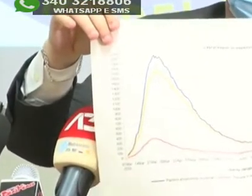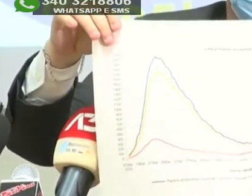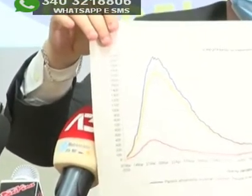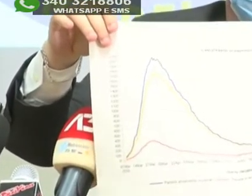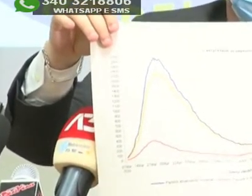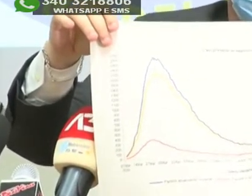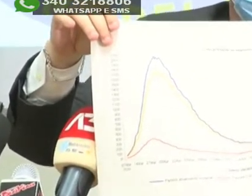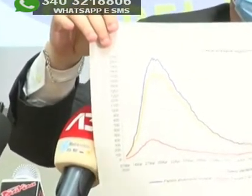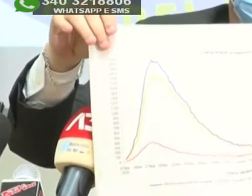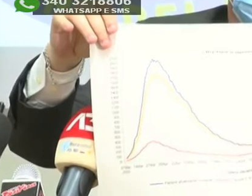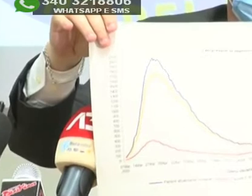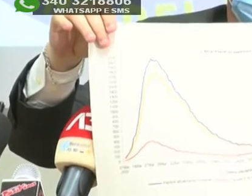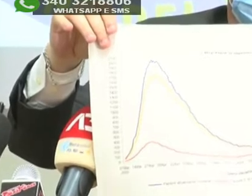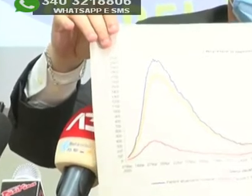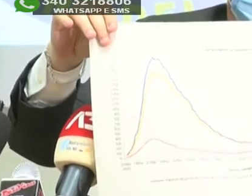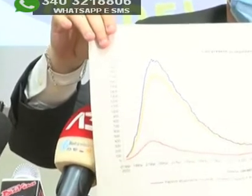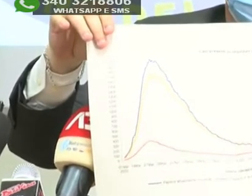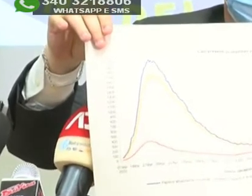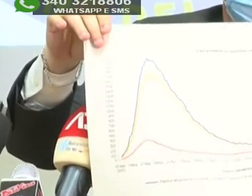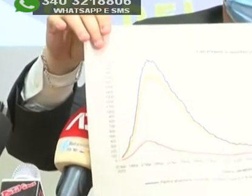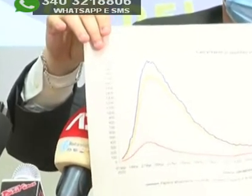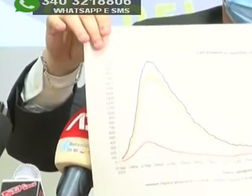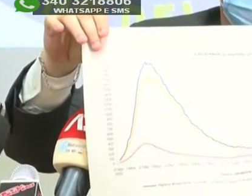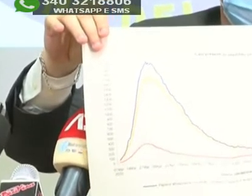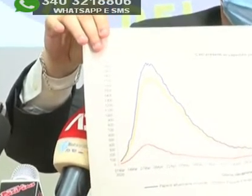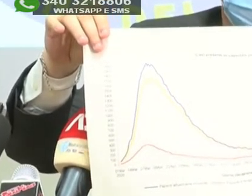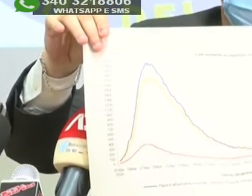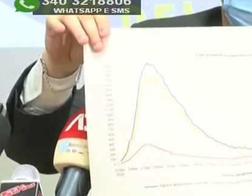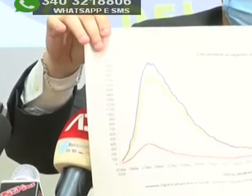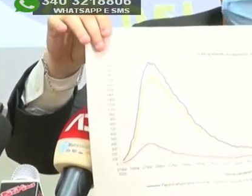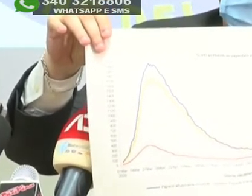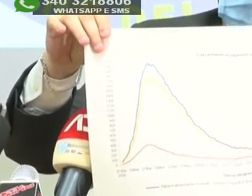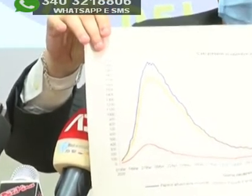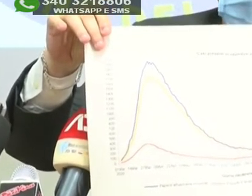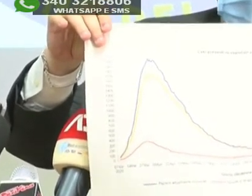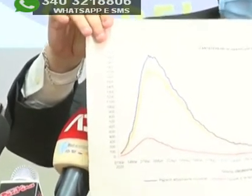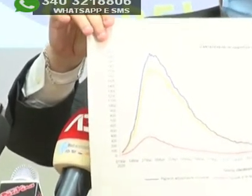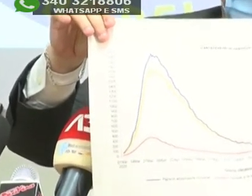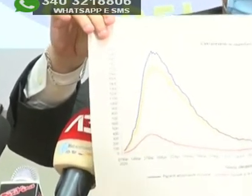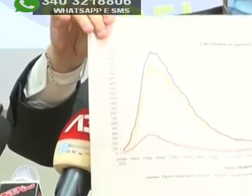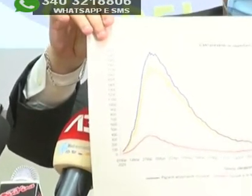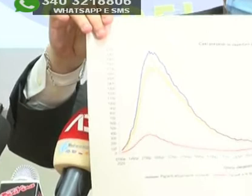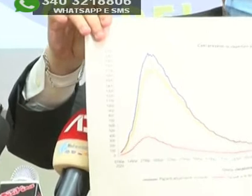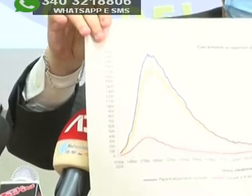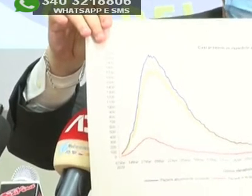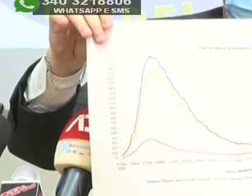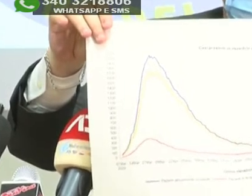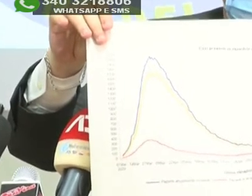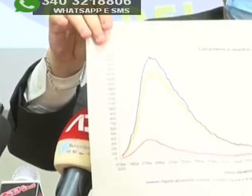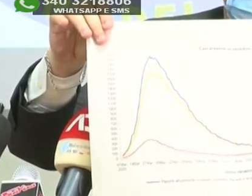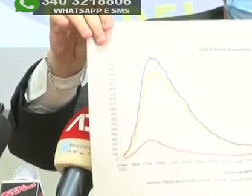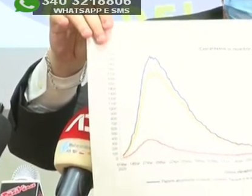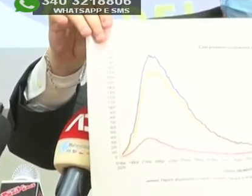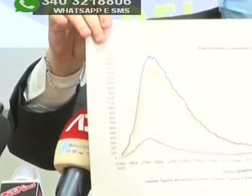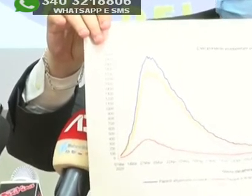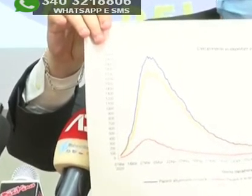curva è molto più bassa attualmente rispetto a quello che accadeva a marzo. La stessa cosa